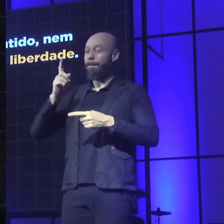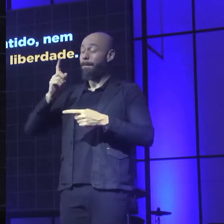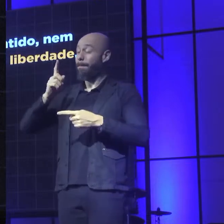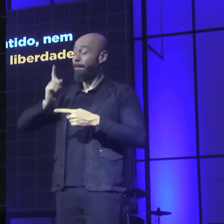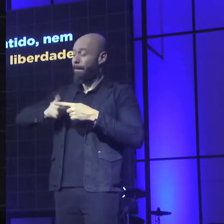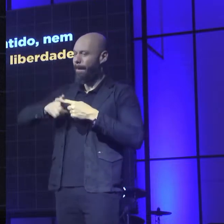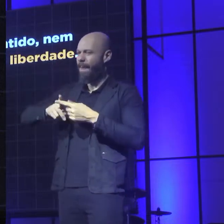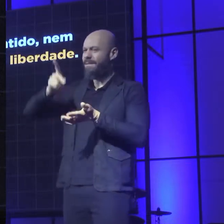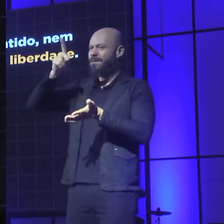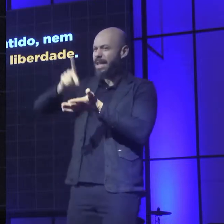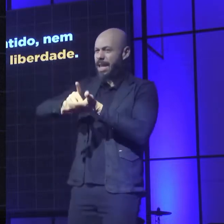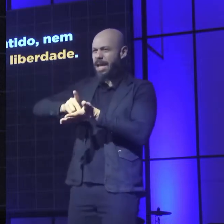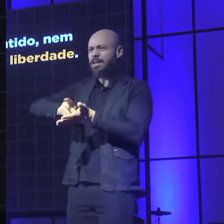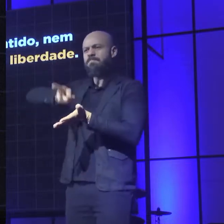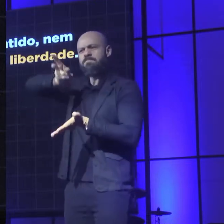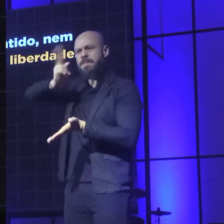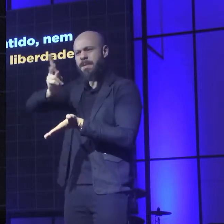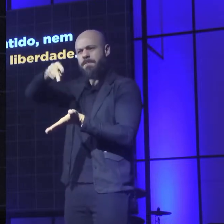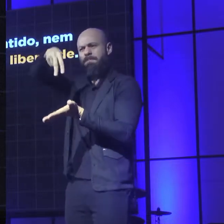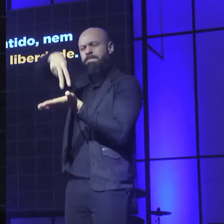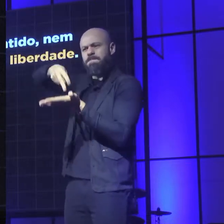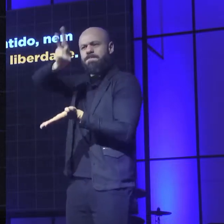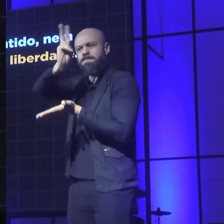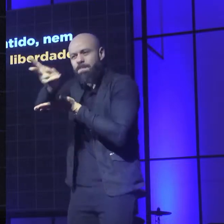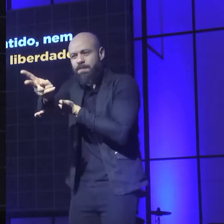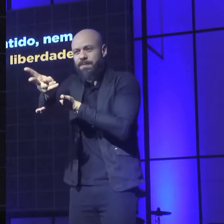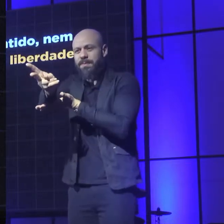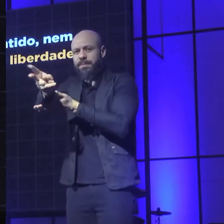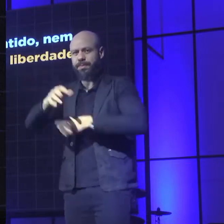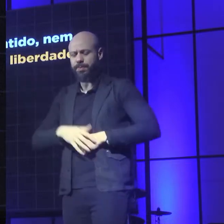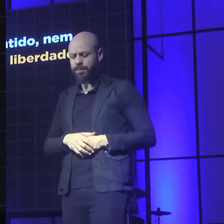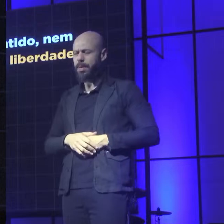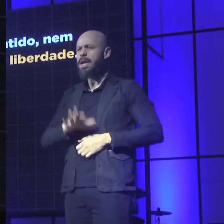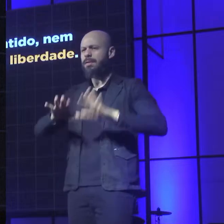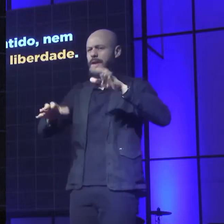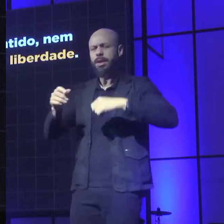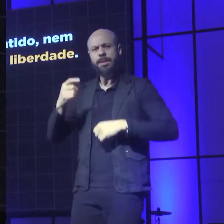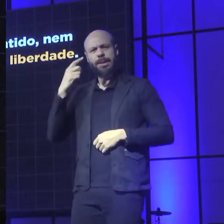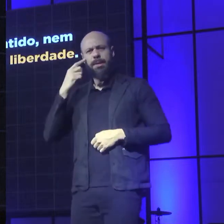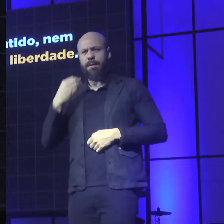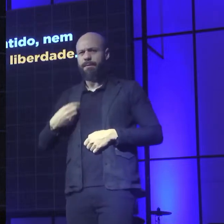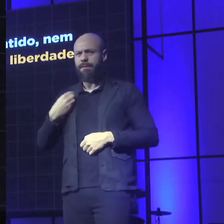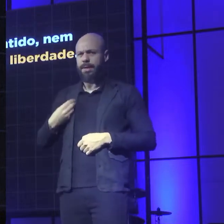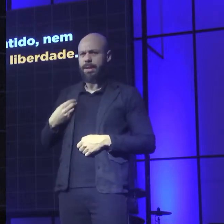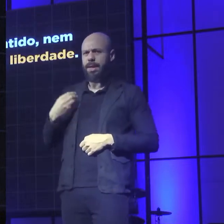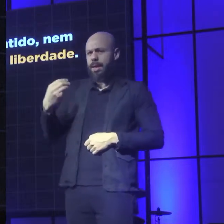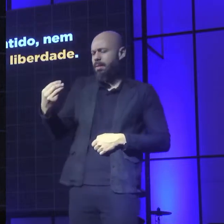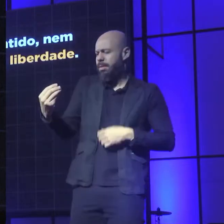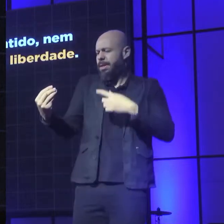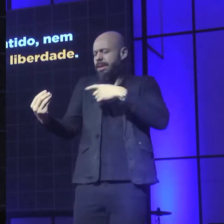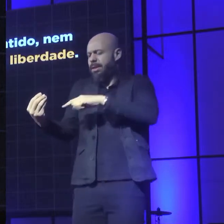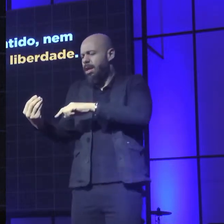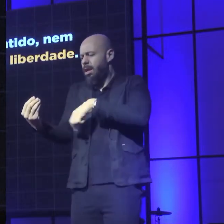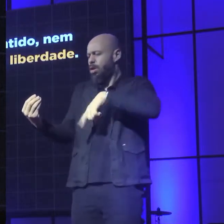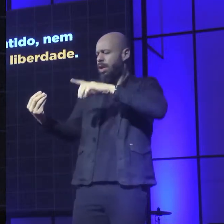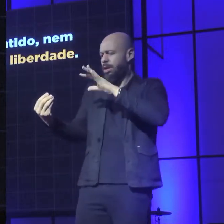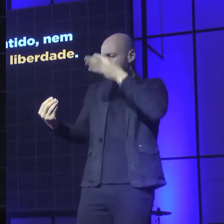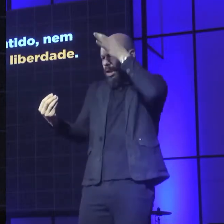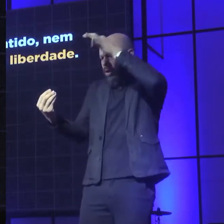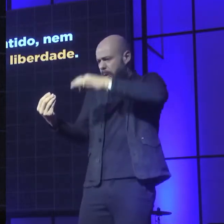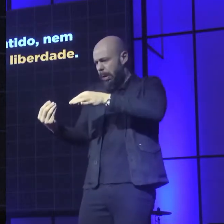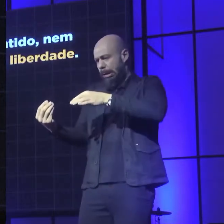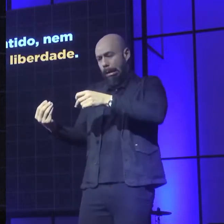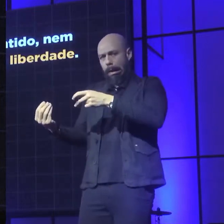realidade, a verdade da nossa vida. Às vezes a gente tem dificuldade de encarar a verdade em relação das nossas escolhas